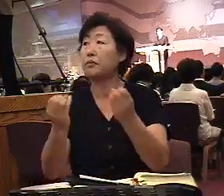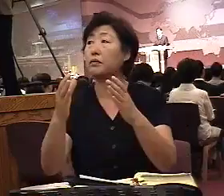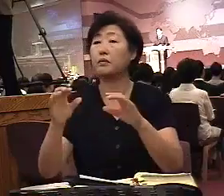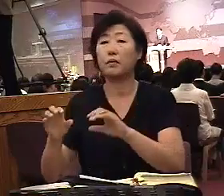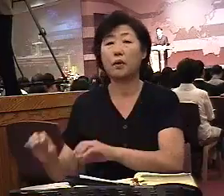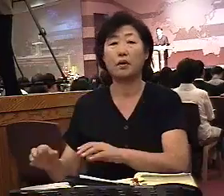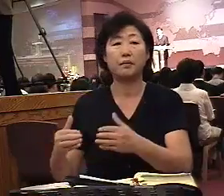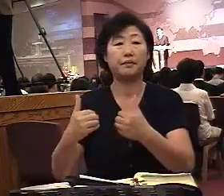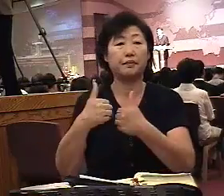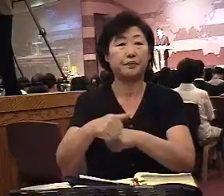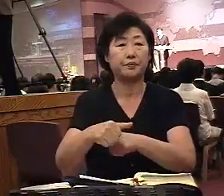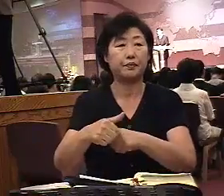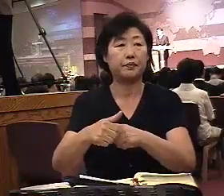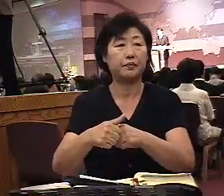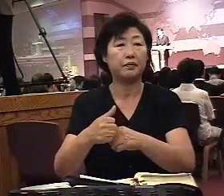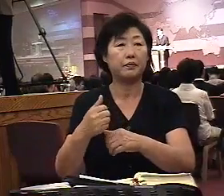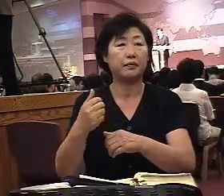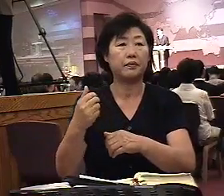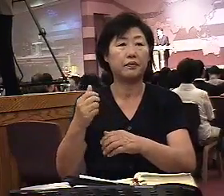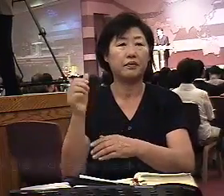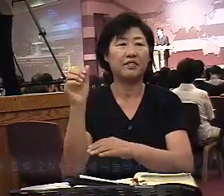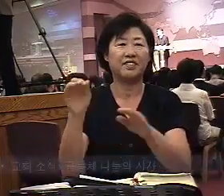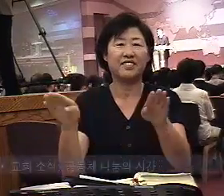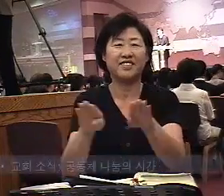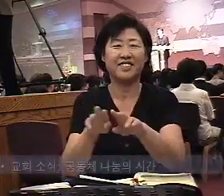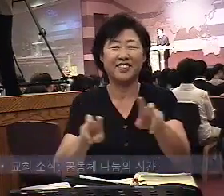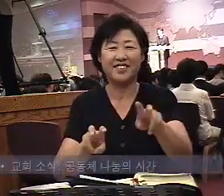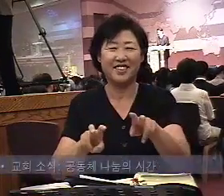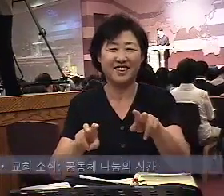우리 옆에 분과 인사하시겠습니다. 지진에도 끄떡 없습니다.